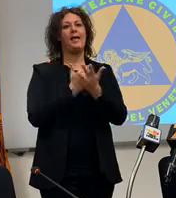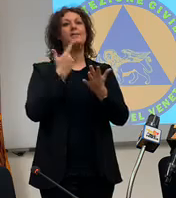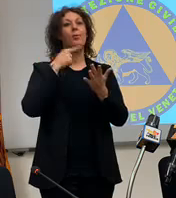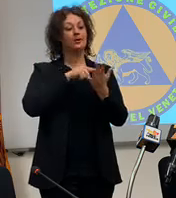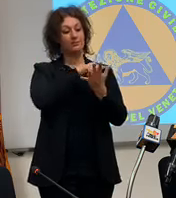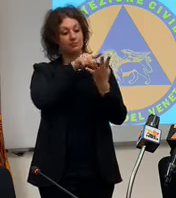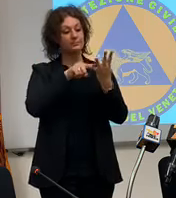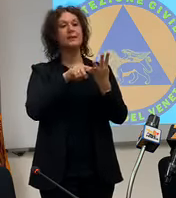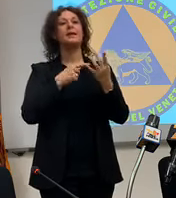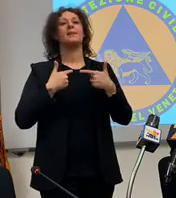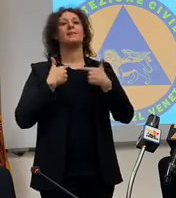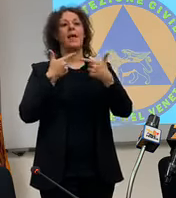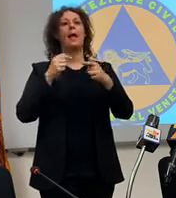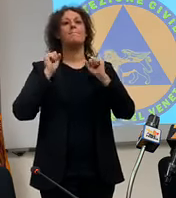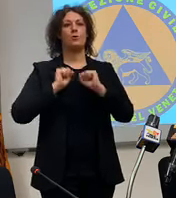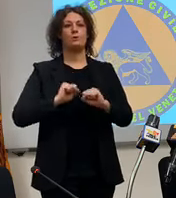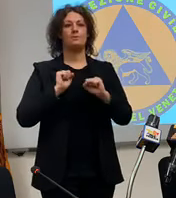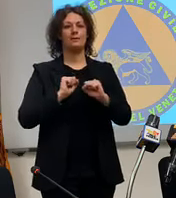croniche